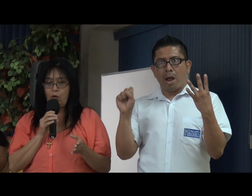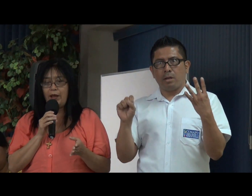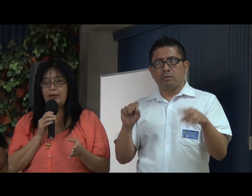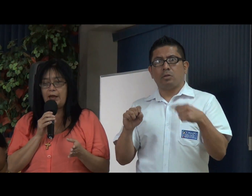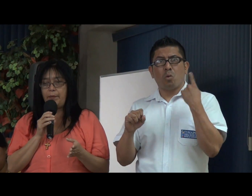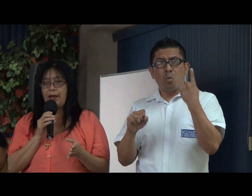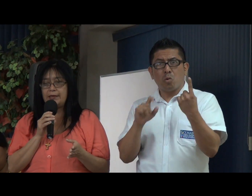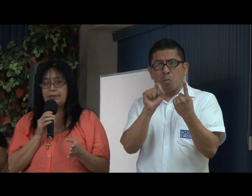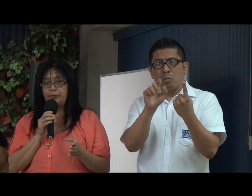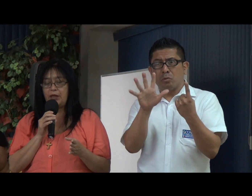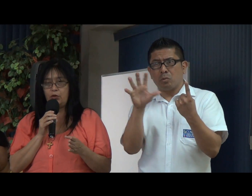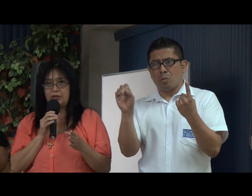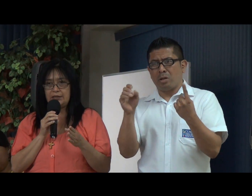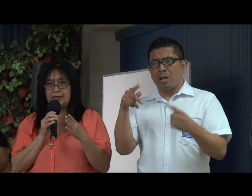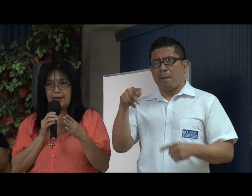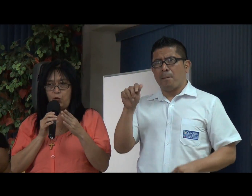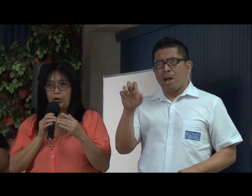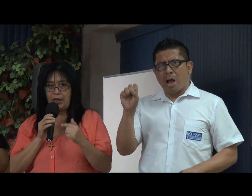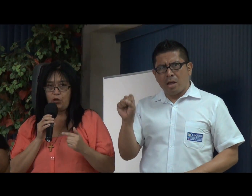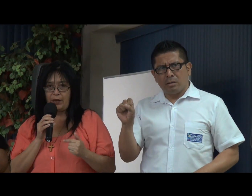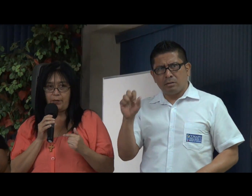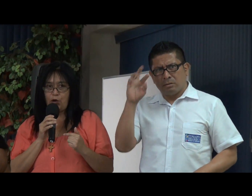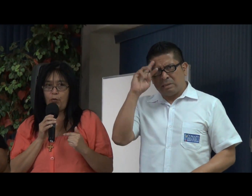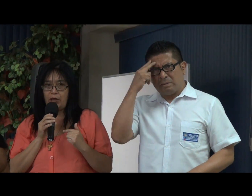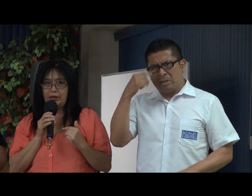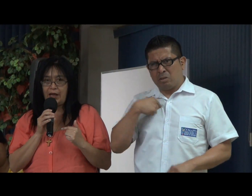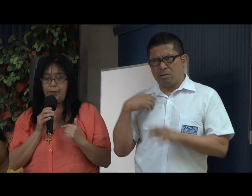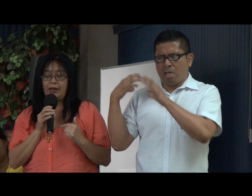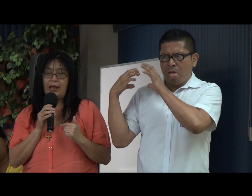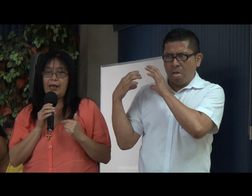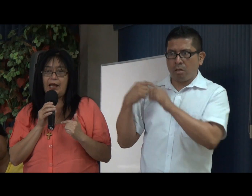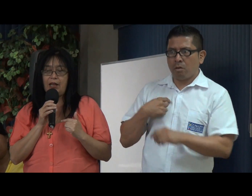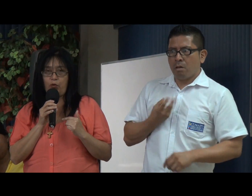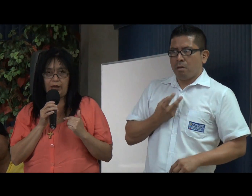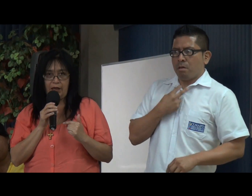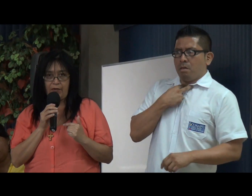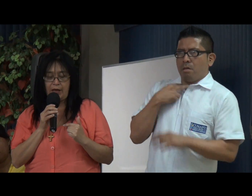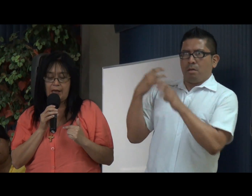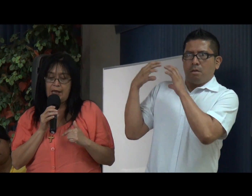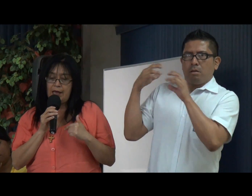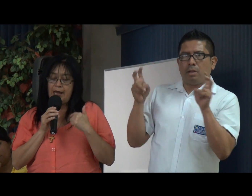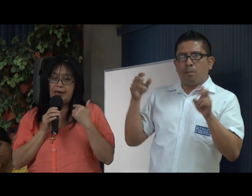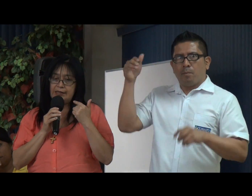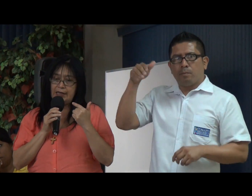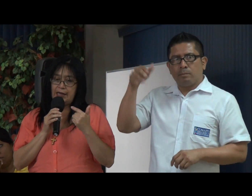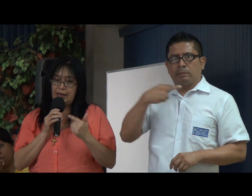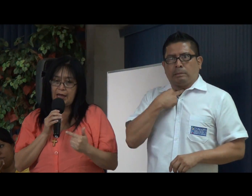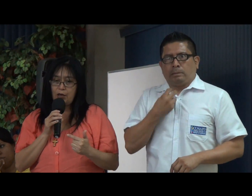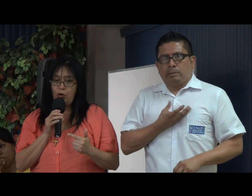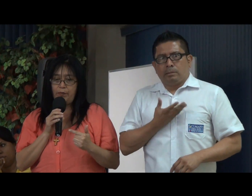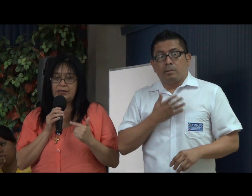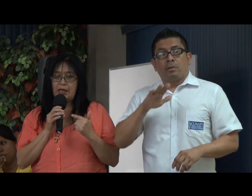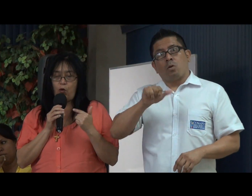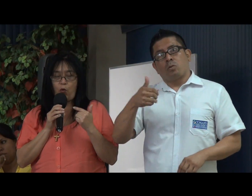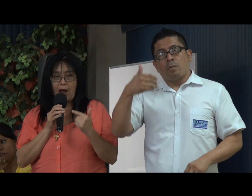1.50 en la PAES. Entonces ese era un reto para mí como intérprete en el área educativa. El siguiente año empecé